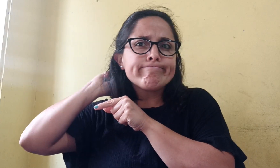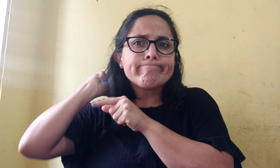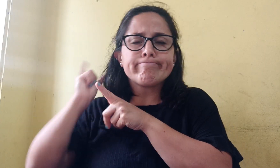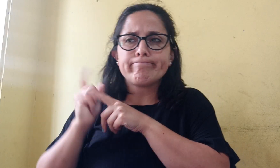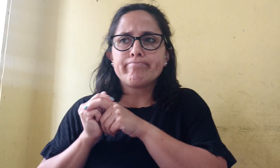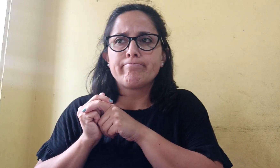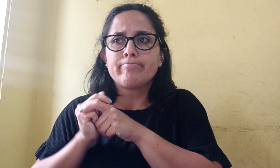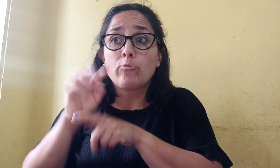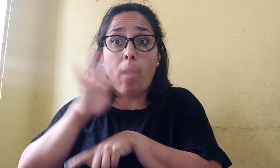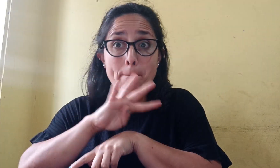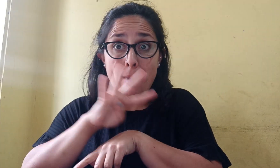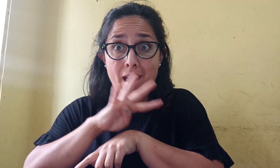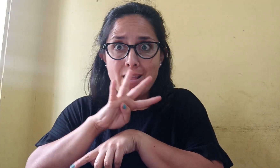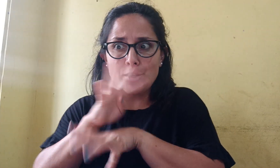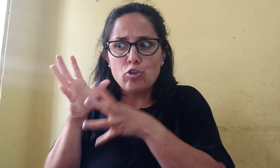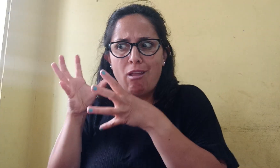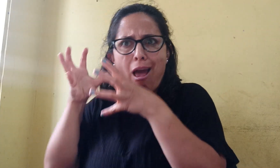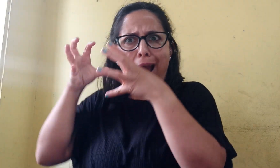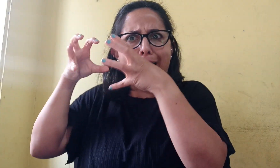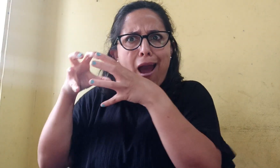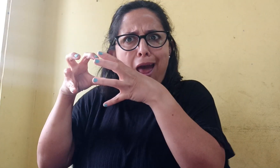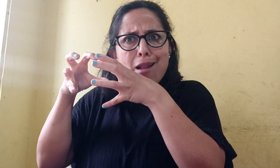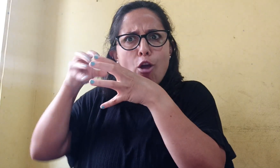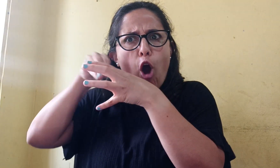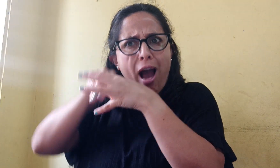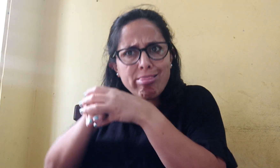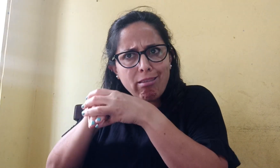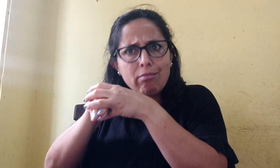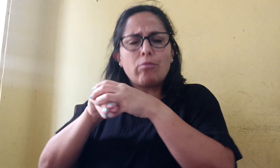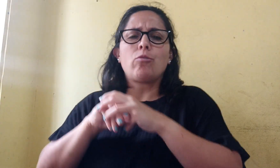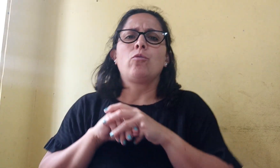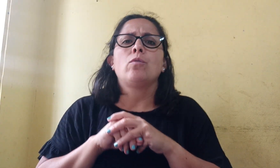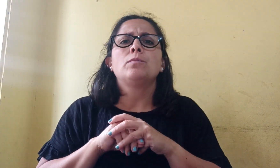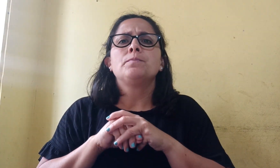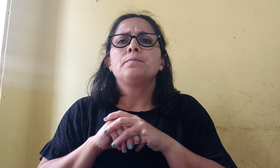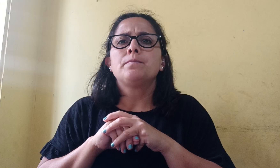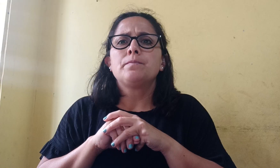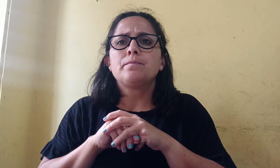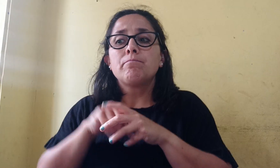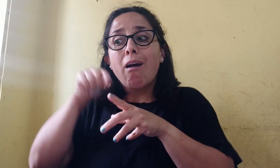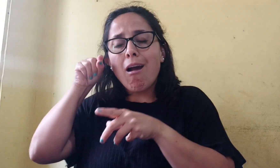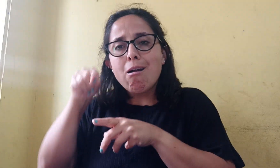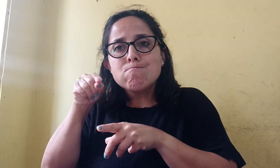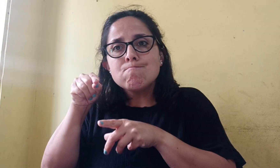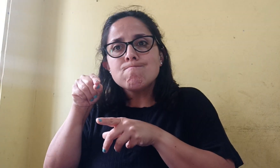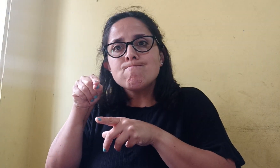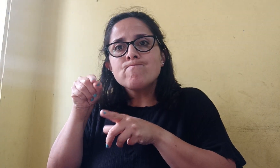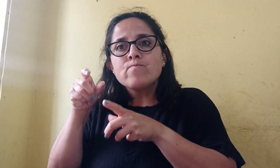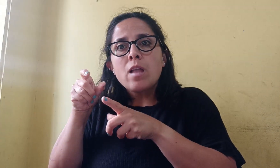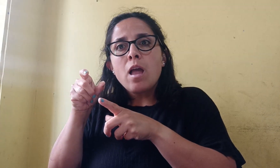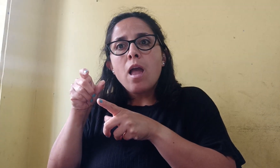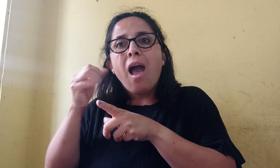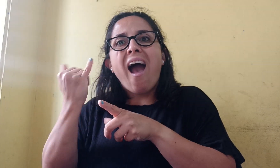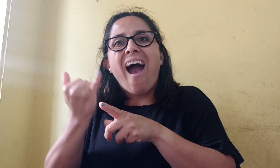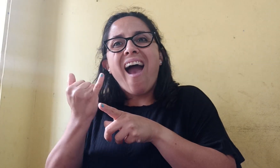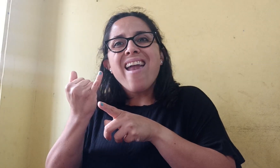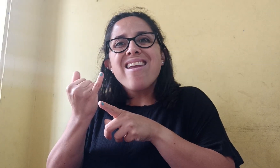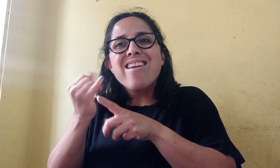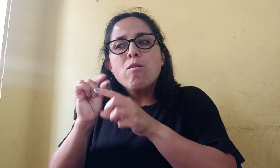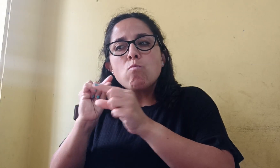están atrapadas en el cráneo, y comunican, por ejemplo, distintas partes del encéfalo con